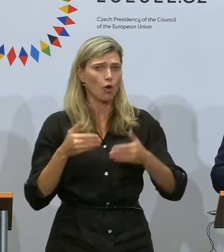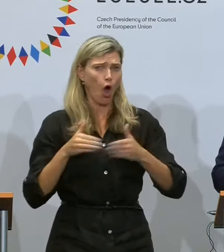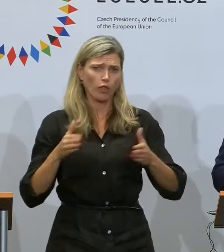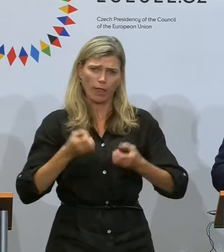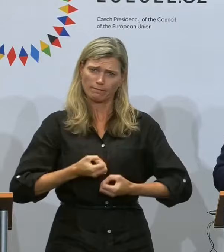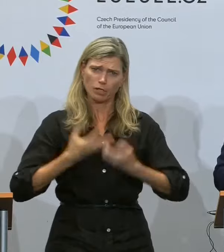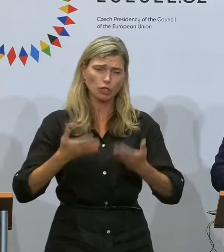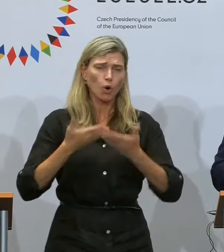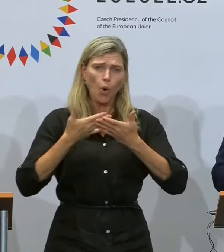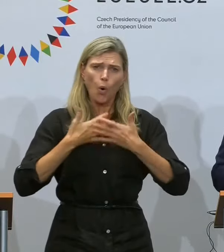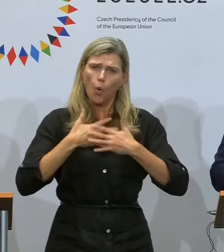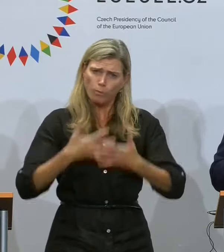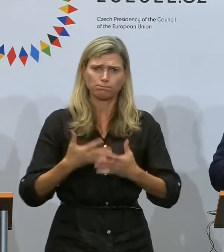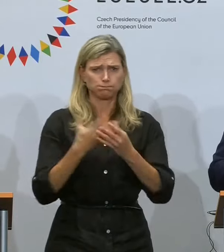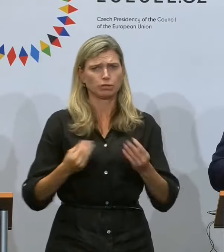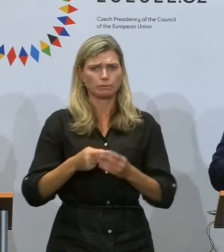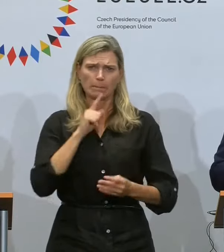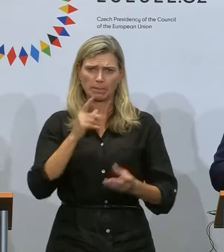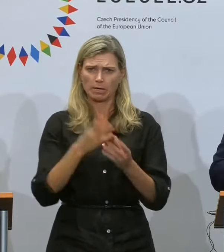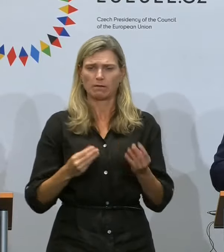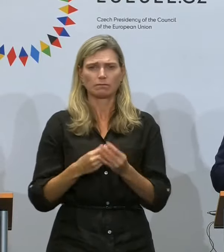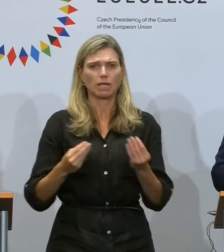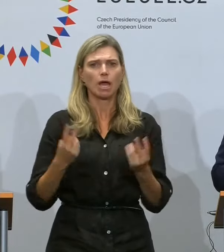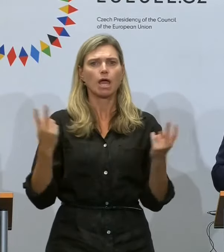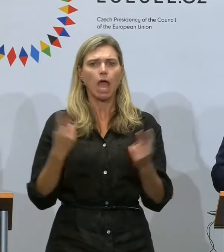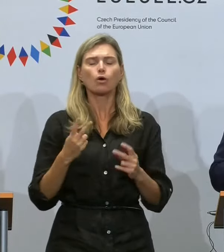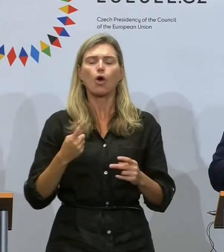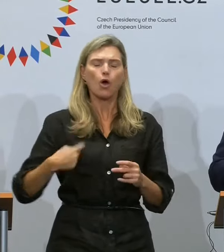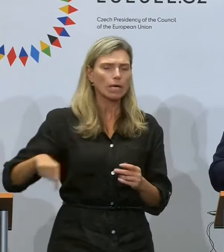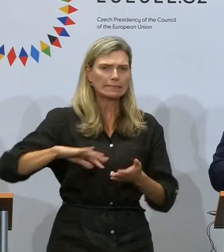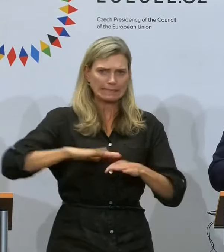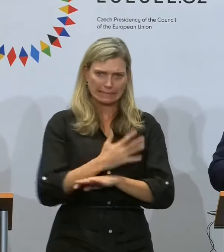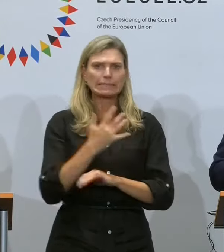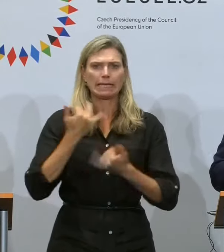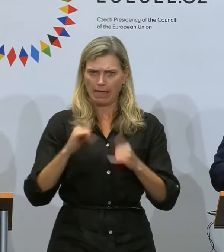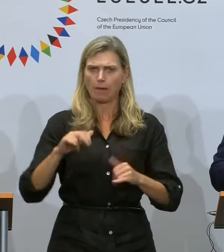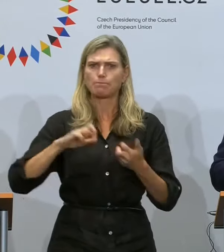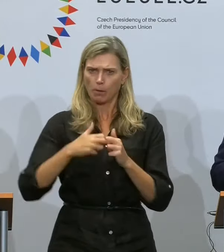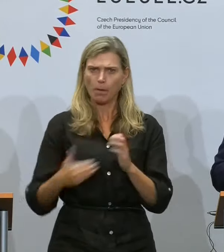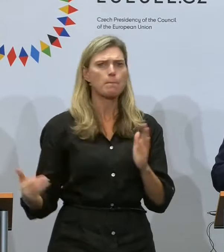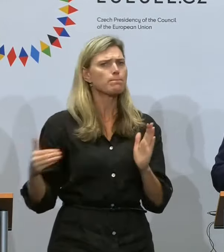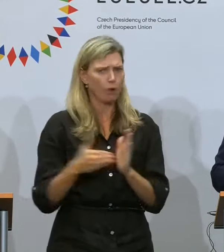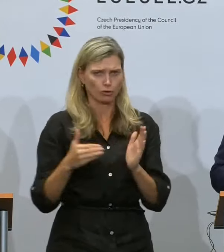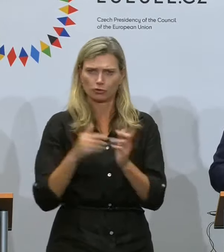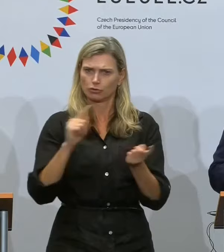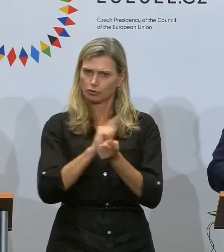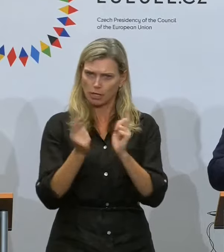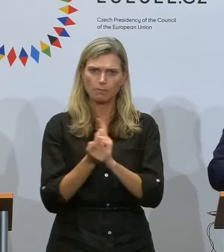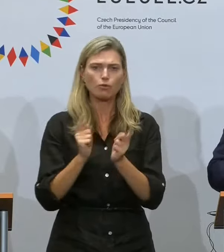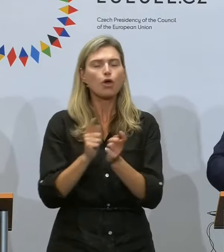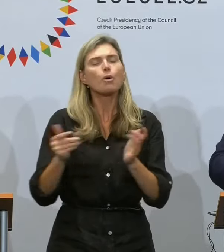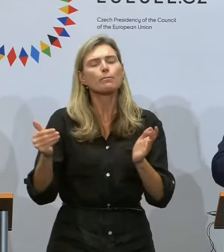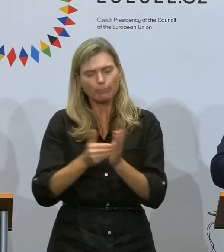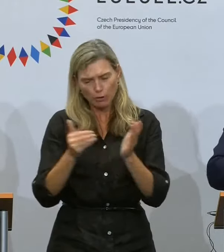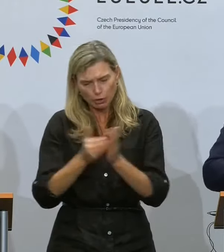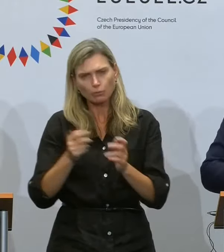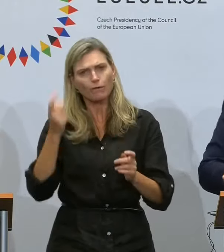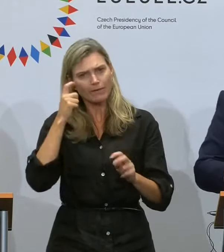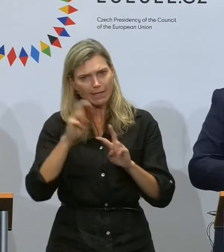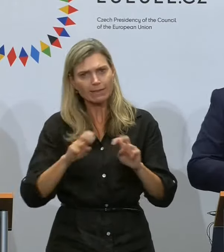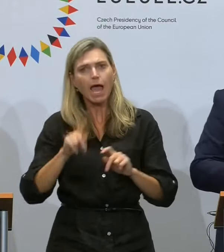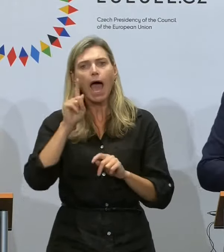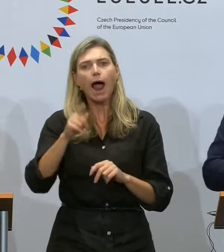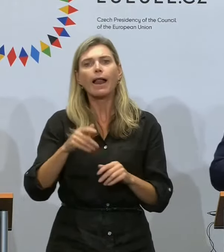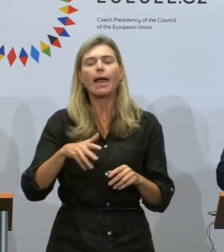byli jsme schopni dojít k tomu, že se tomu chceme věnovat. A myslím si, že ty cesty tam jsou, jenom prostě ve složení